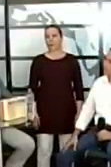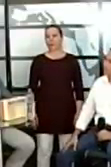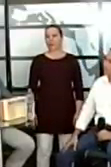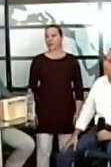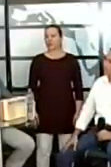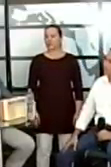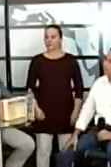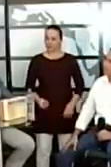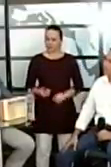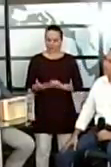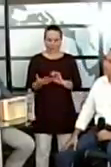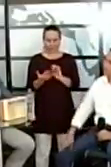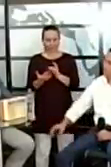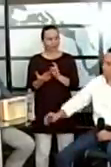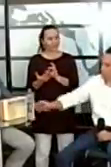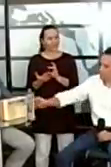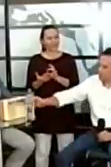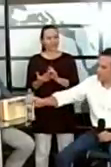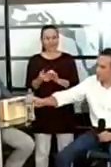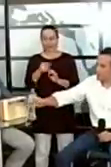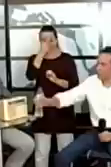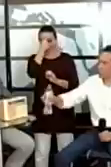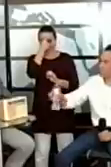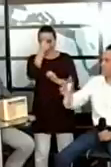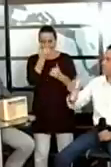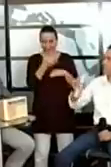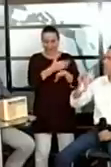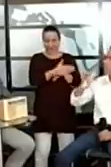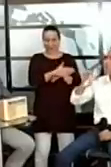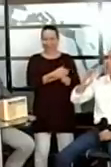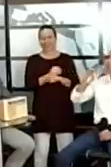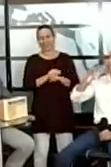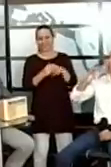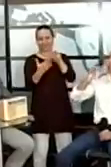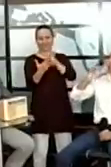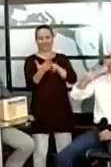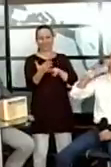Me está escribiendo Ricardo aquí por el WhatsApp, ahora se lo leo. Ricardo, gracias.